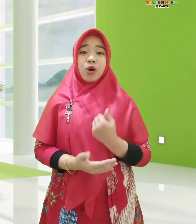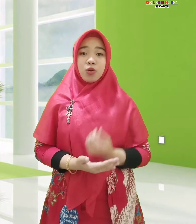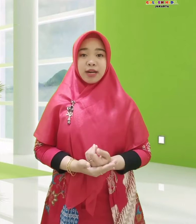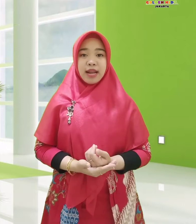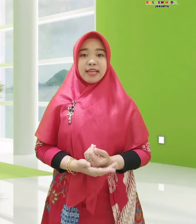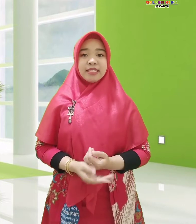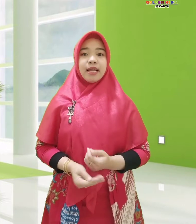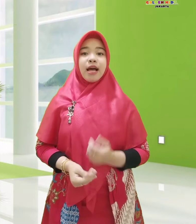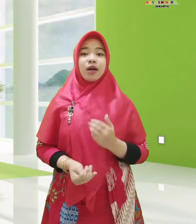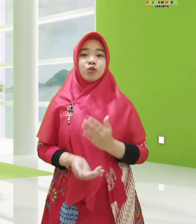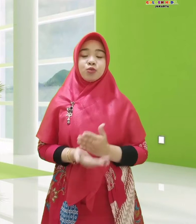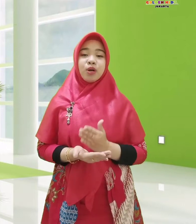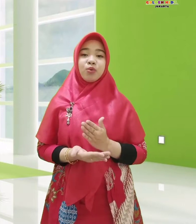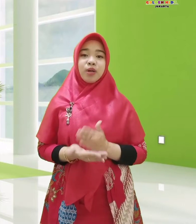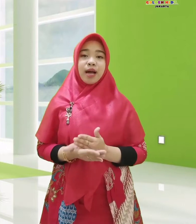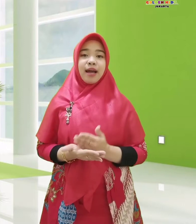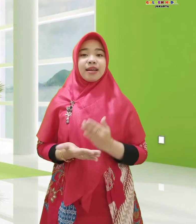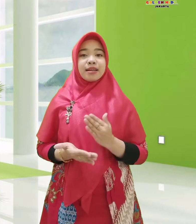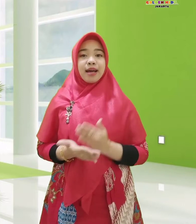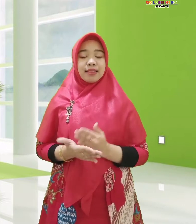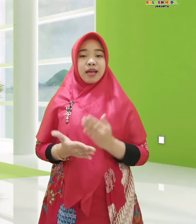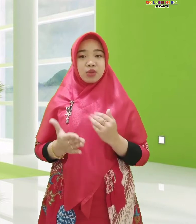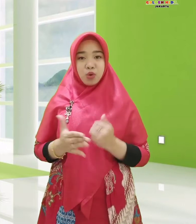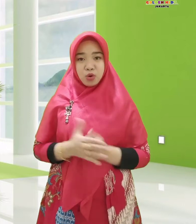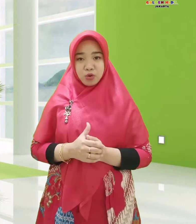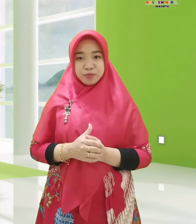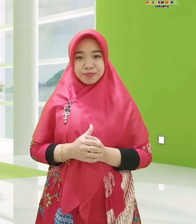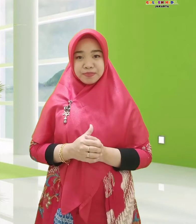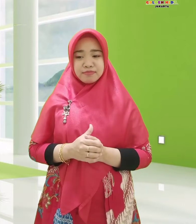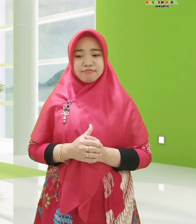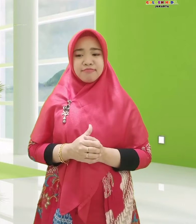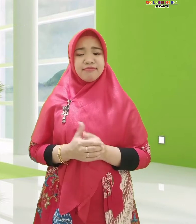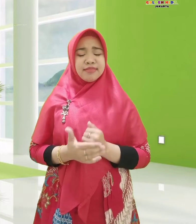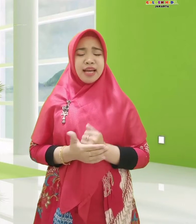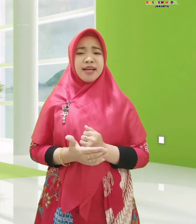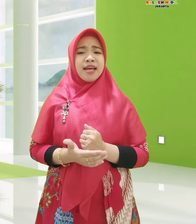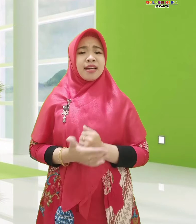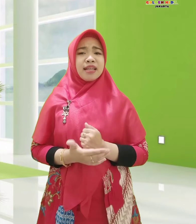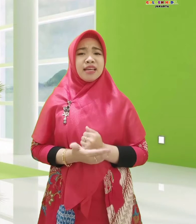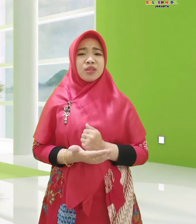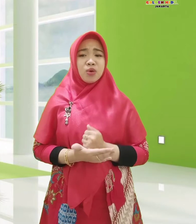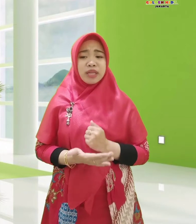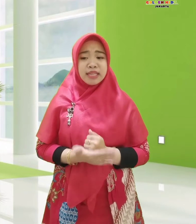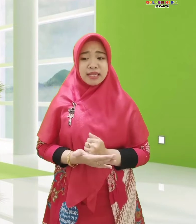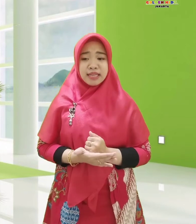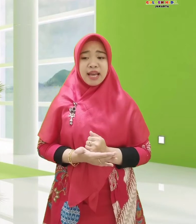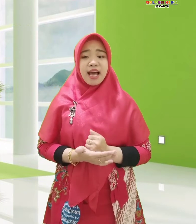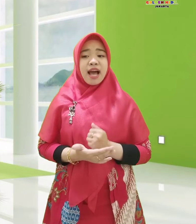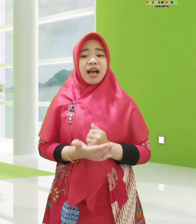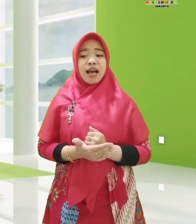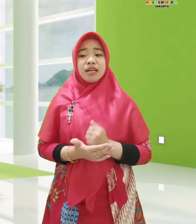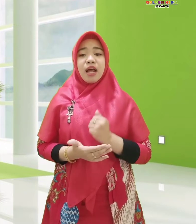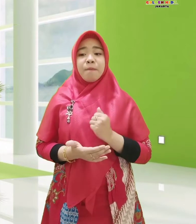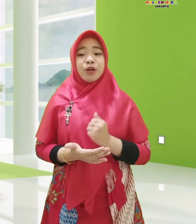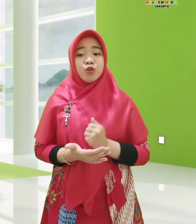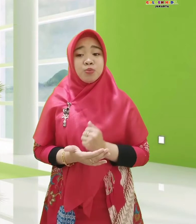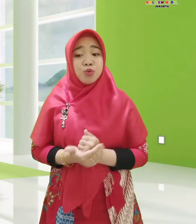orang lain harus menggunakan kata tolong. Nah, kata tolong ini akan